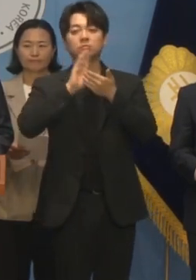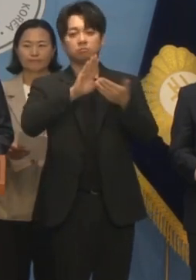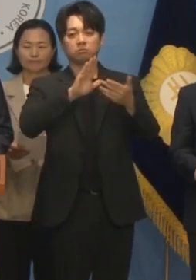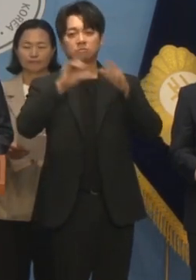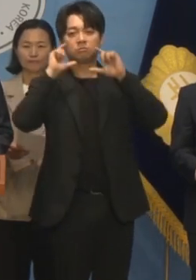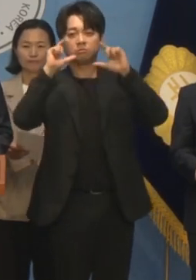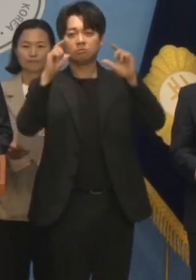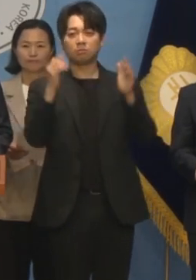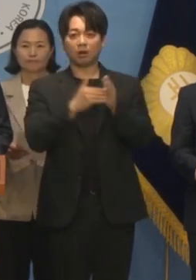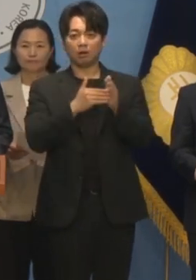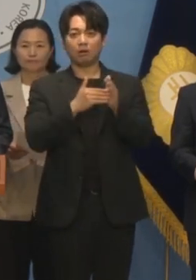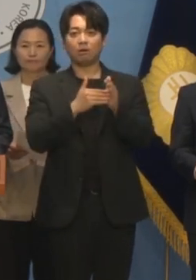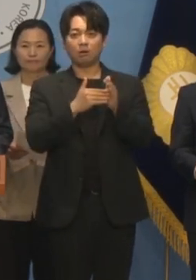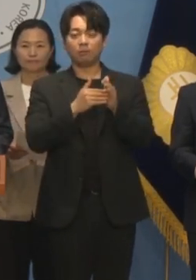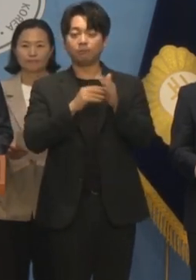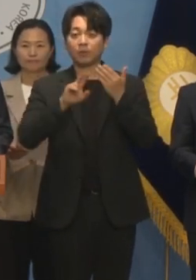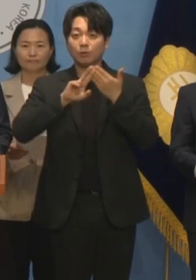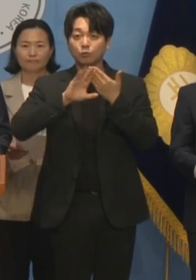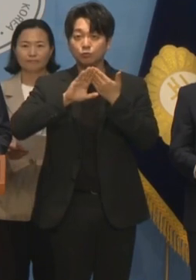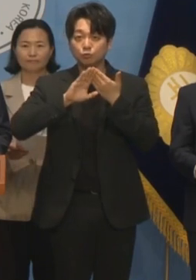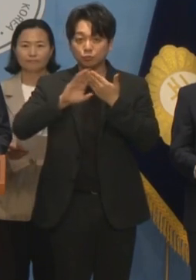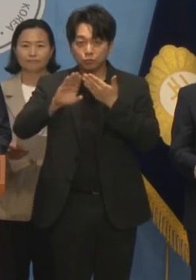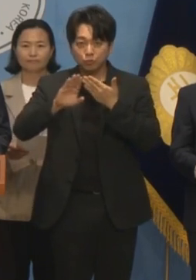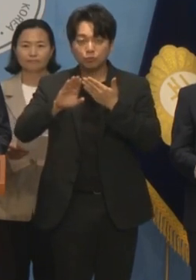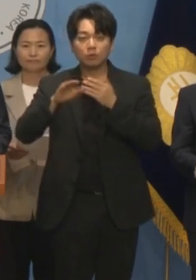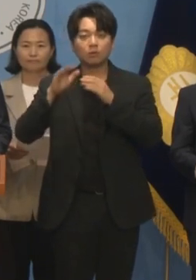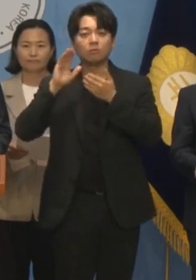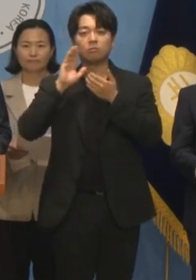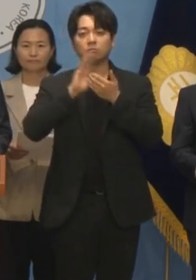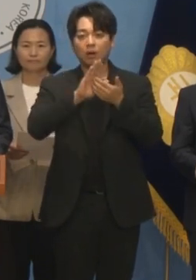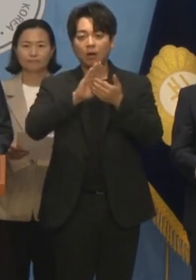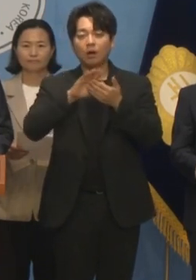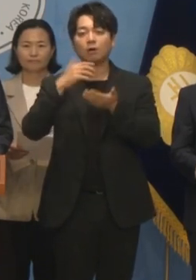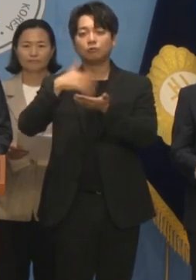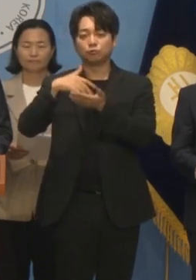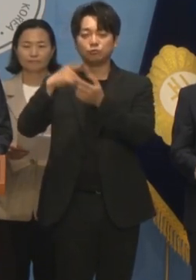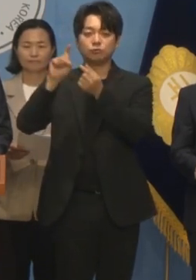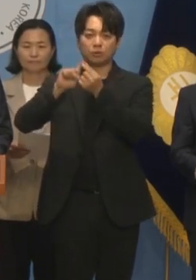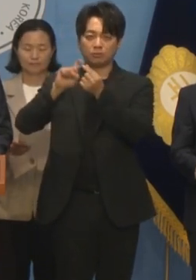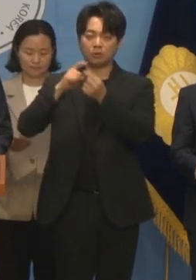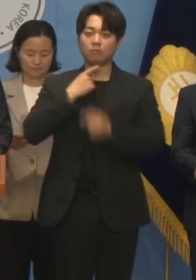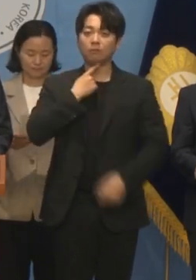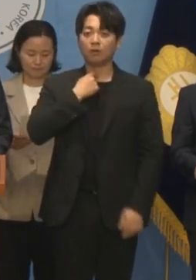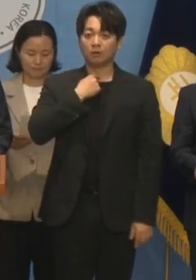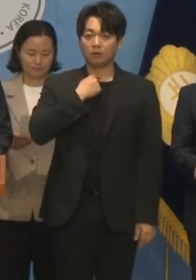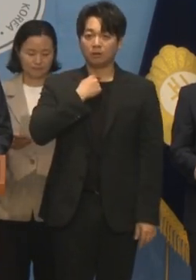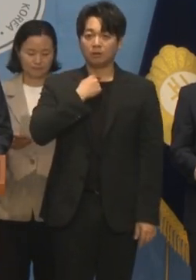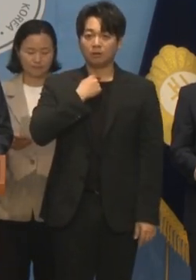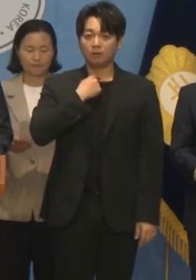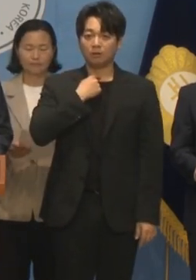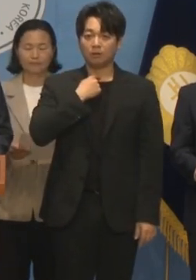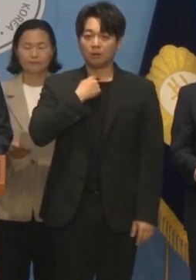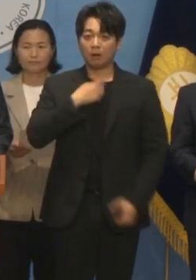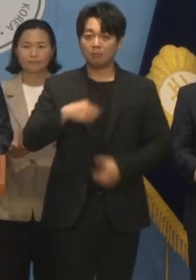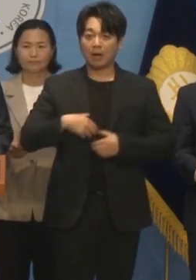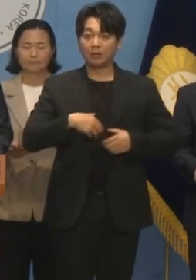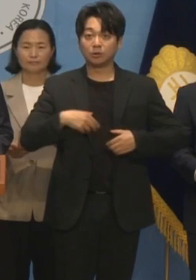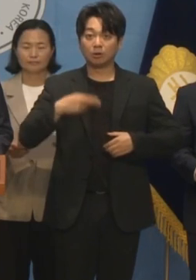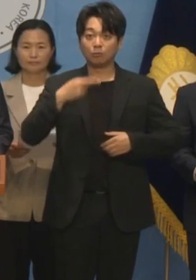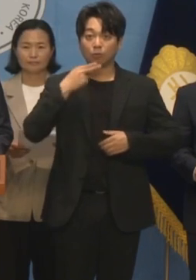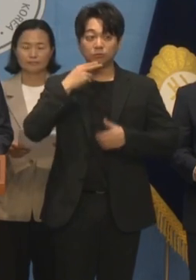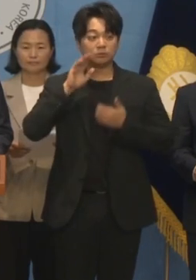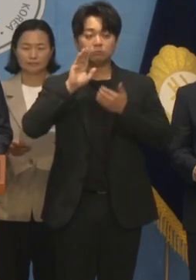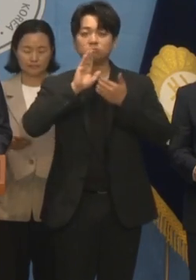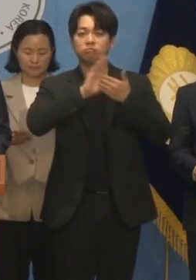그리고 아무렇지도 않게 거부했습니다. 이렇게 고민 없이 거부권을 행사하는 대통령을 보신